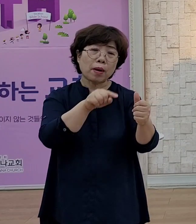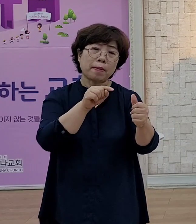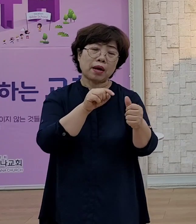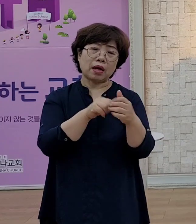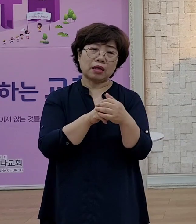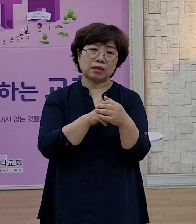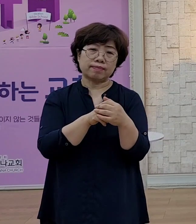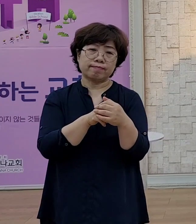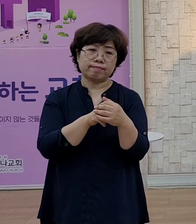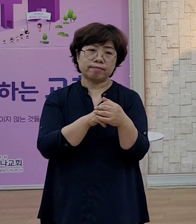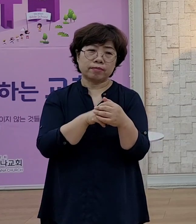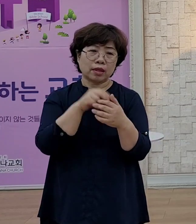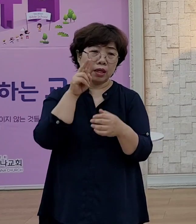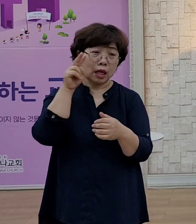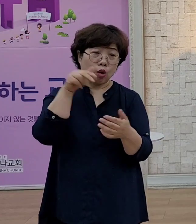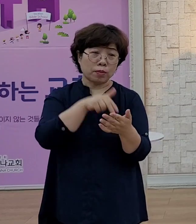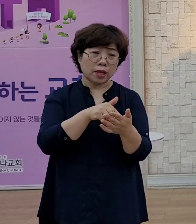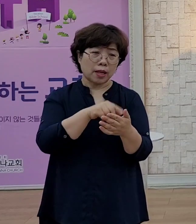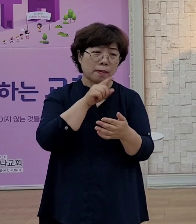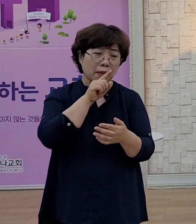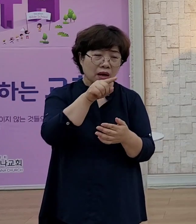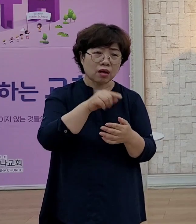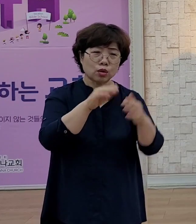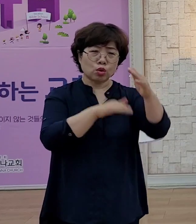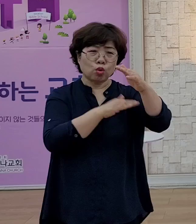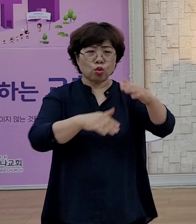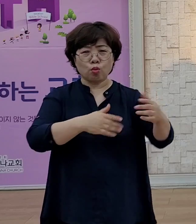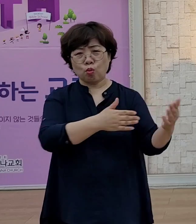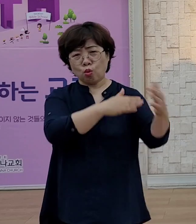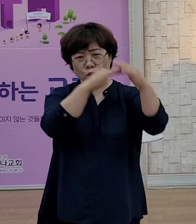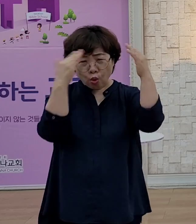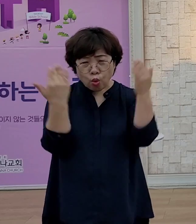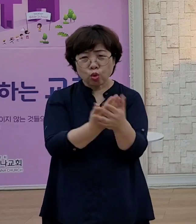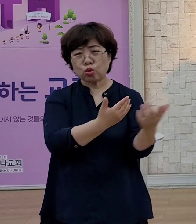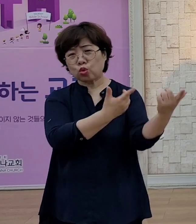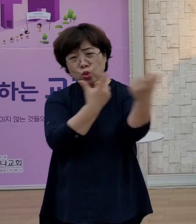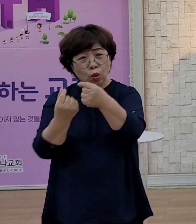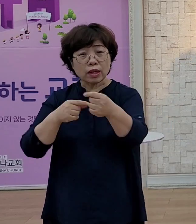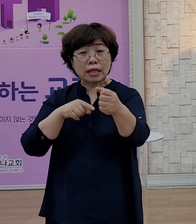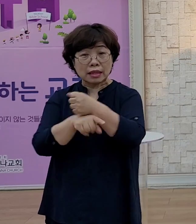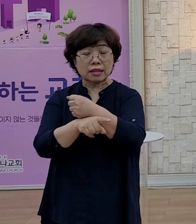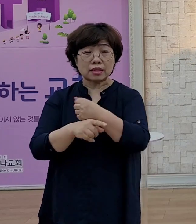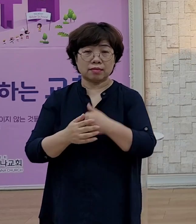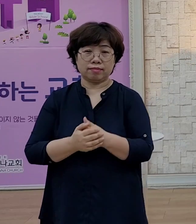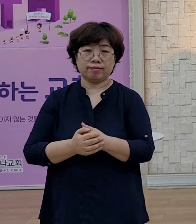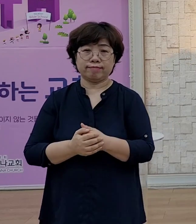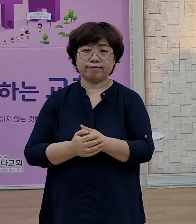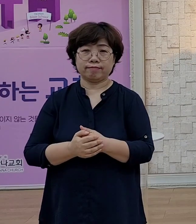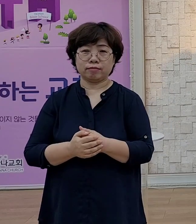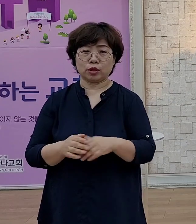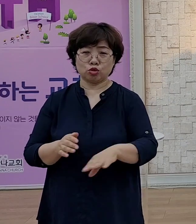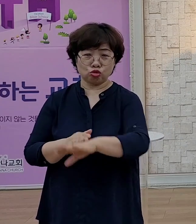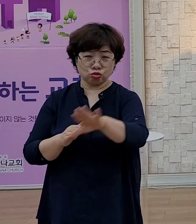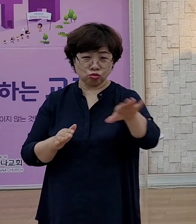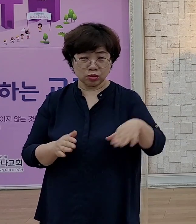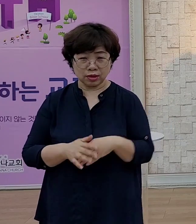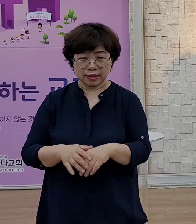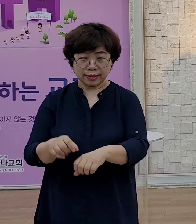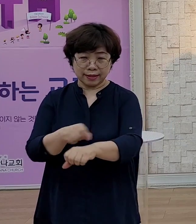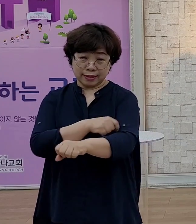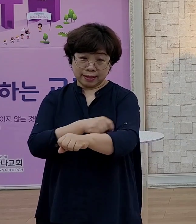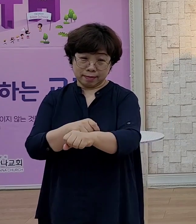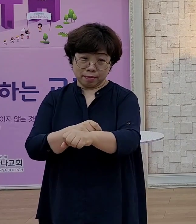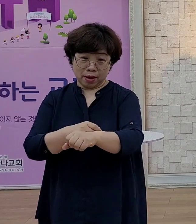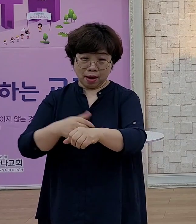우리 전부 다, 성도 전부 다 이렇다는 거예요. 어떻습니까? 여러분, 우리는요, 어떤 특별한